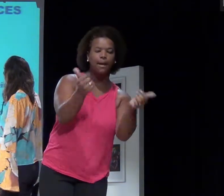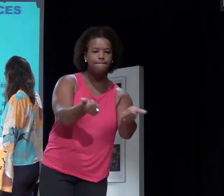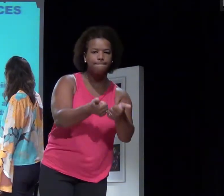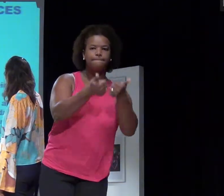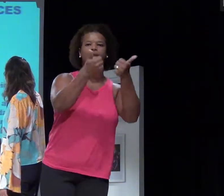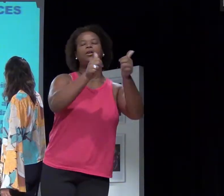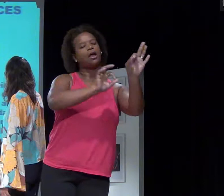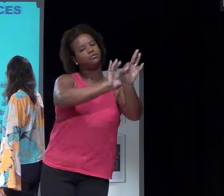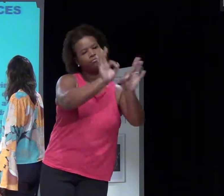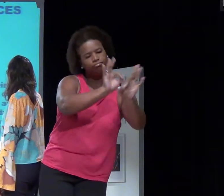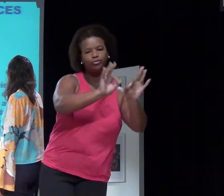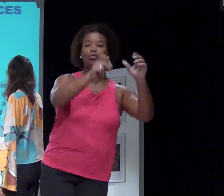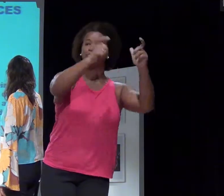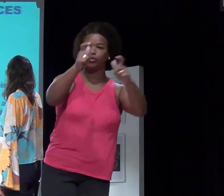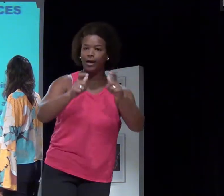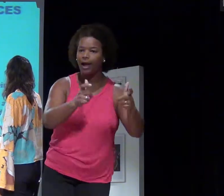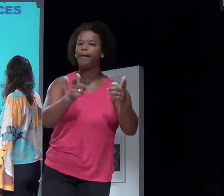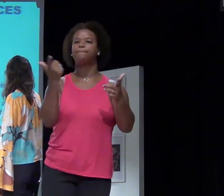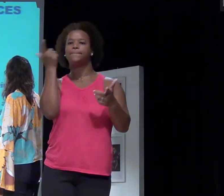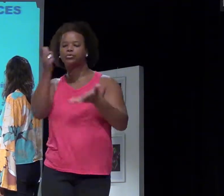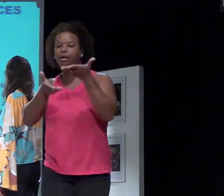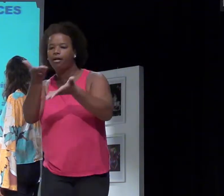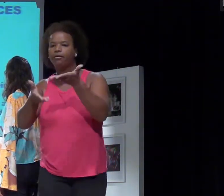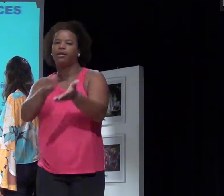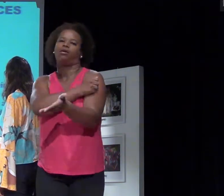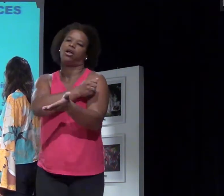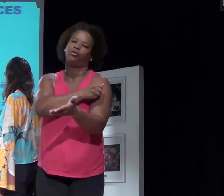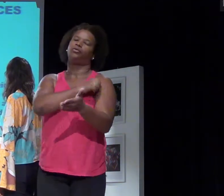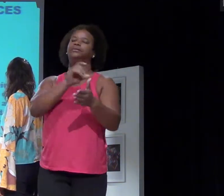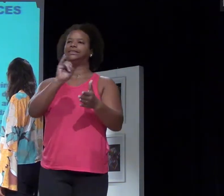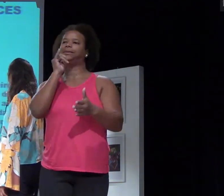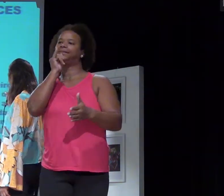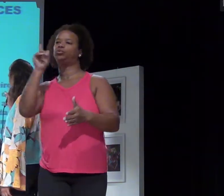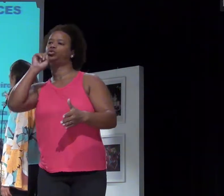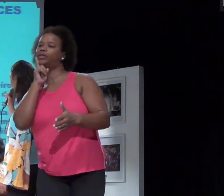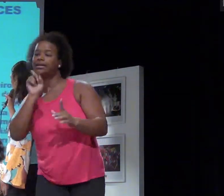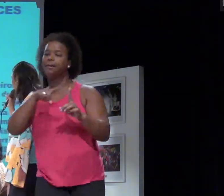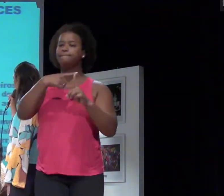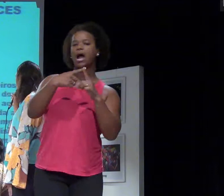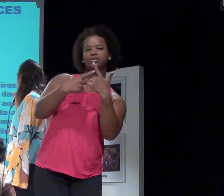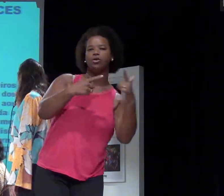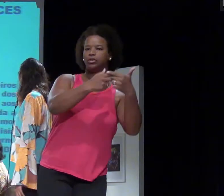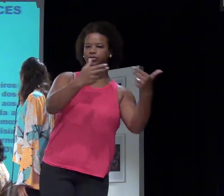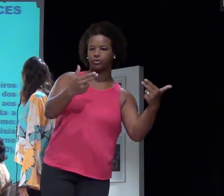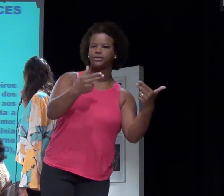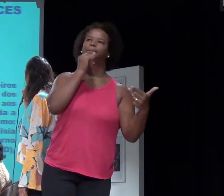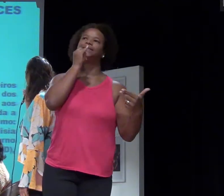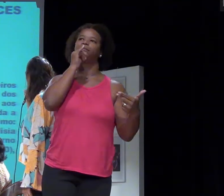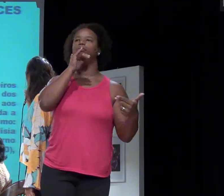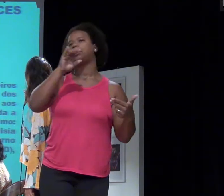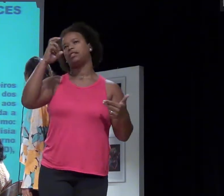dos espaços físicos para atender aos alunos que têm surdez associada a outros comprometimentos, como déficit